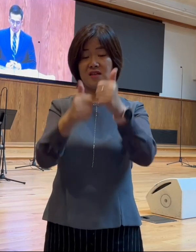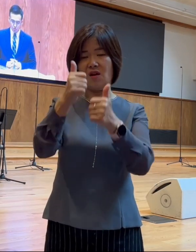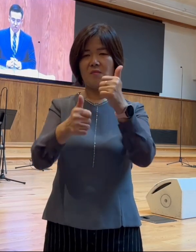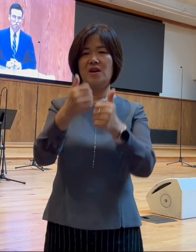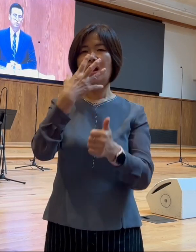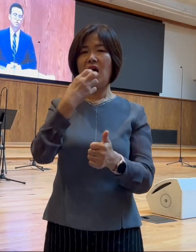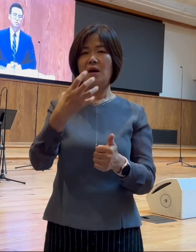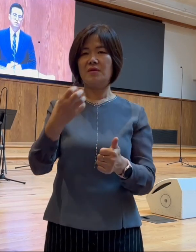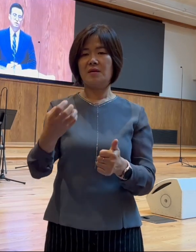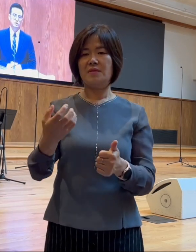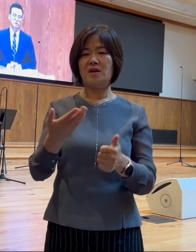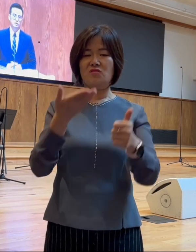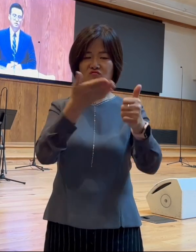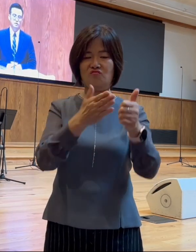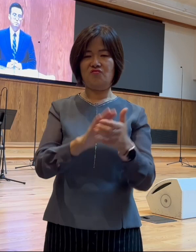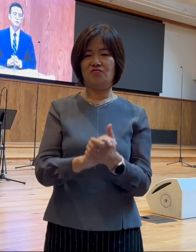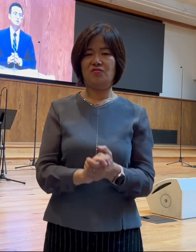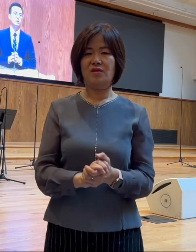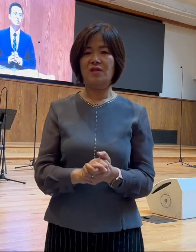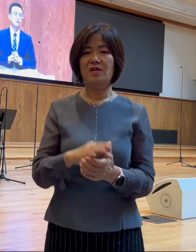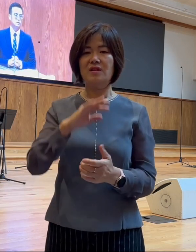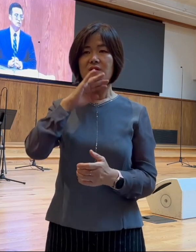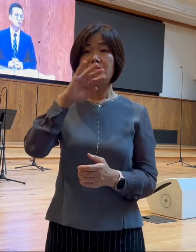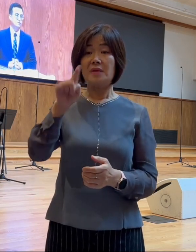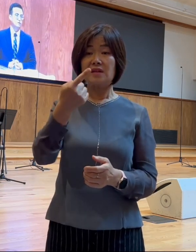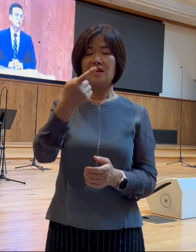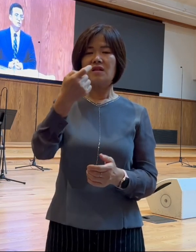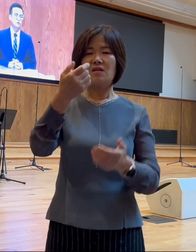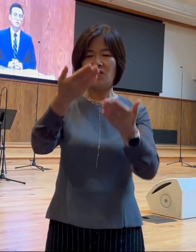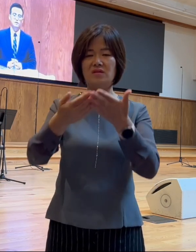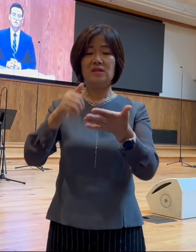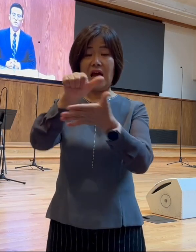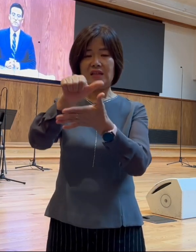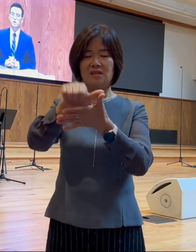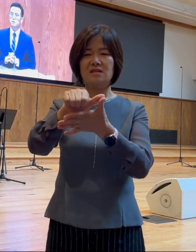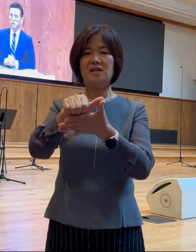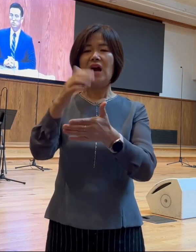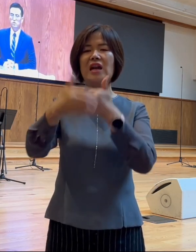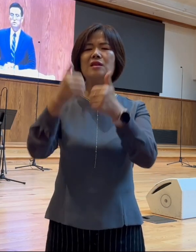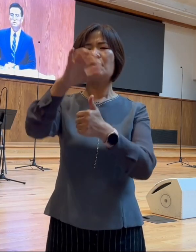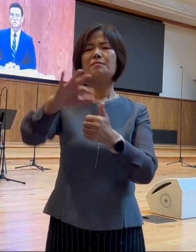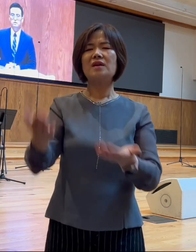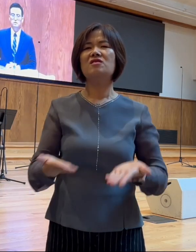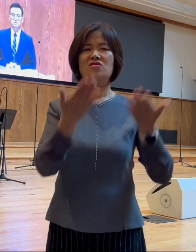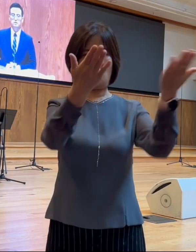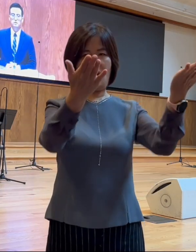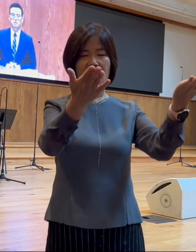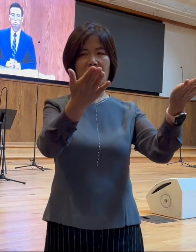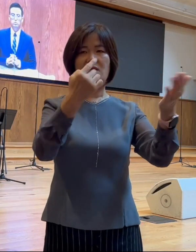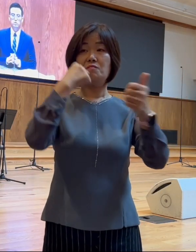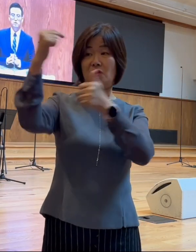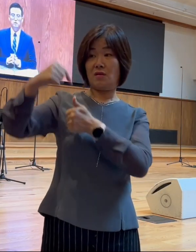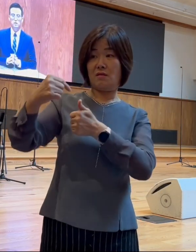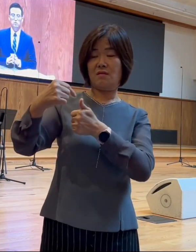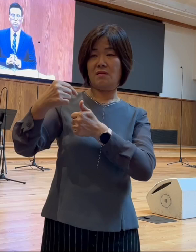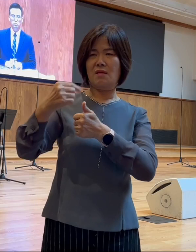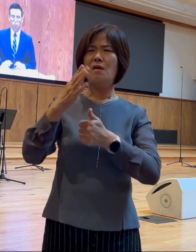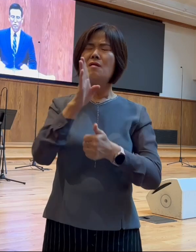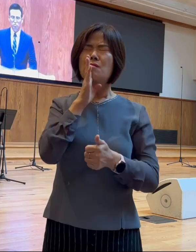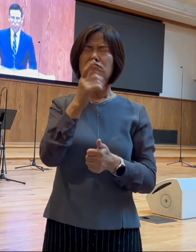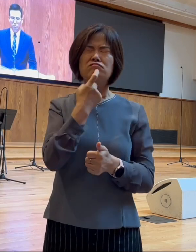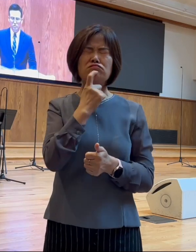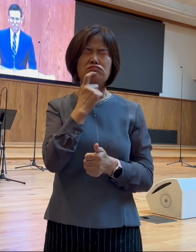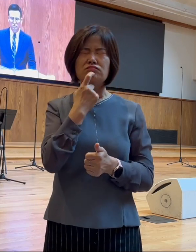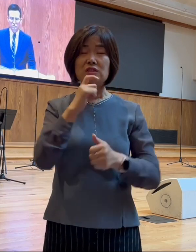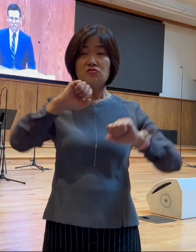아브라함에게 주시는 거예요. 그 100세에 얻은 아들을 나에게 바쳐라. 도저히 순종할